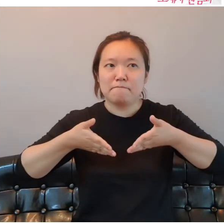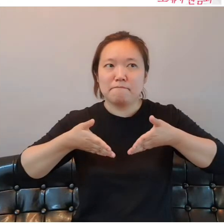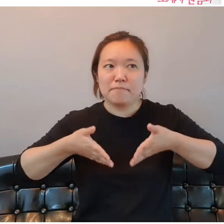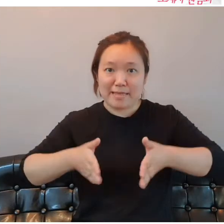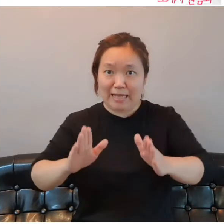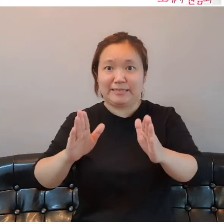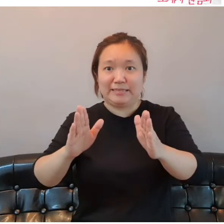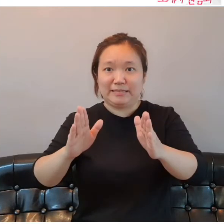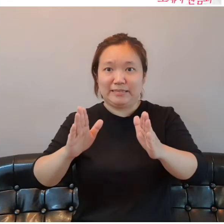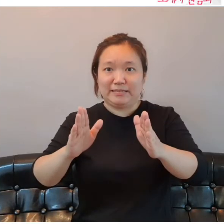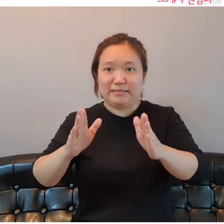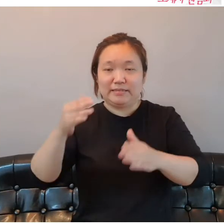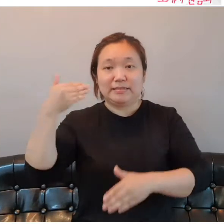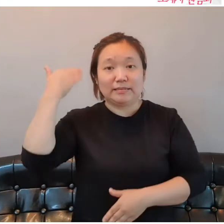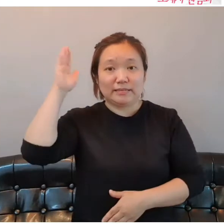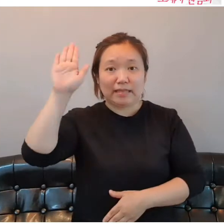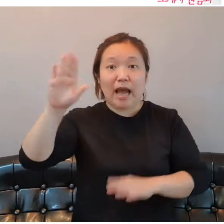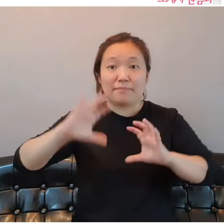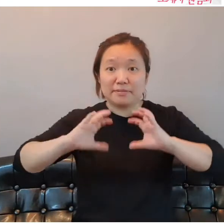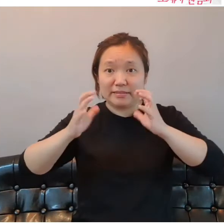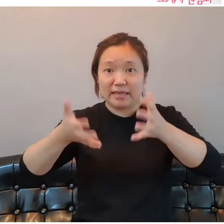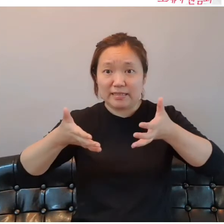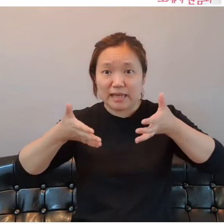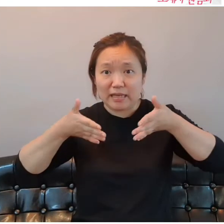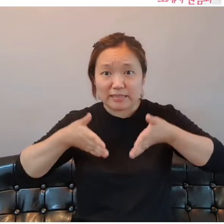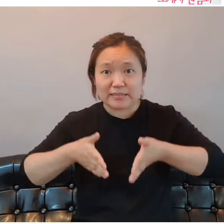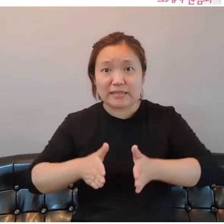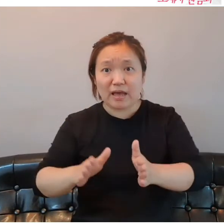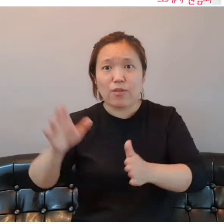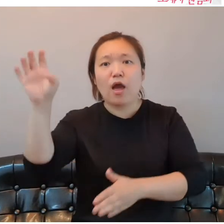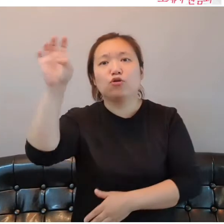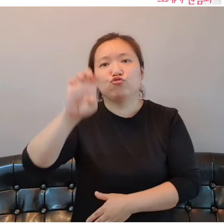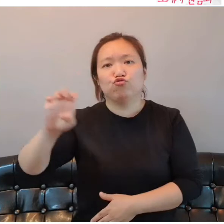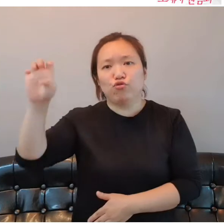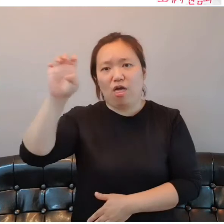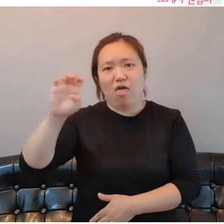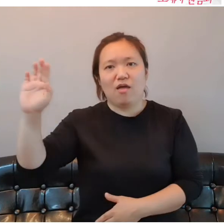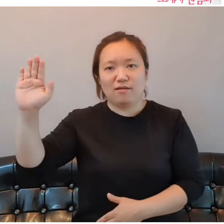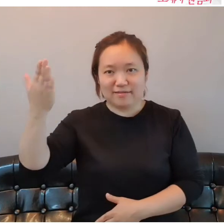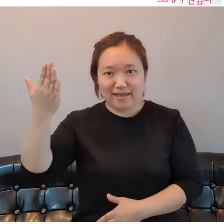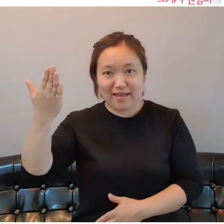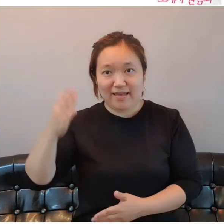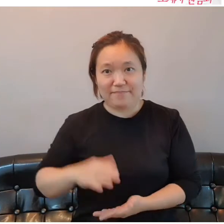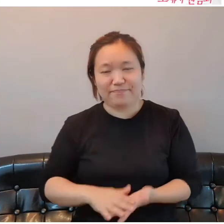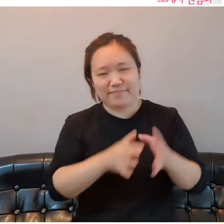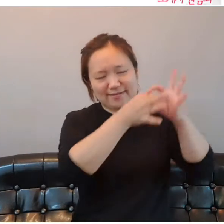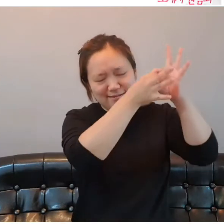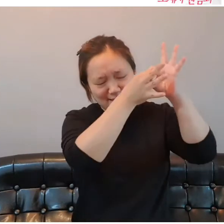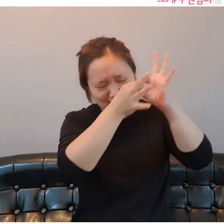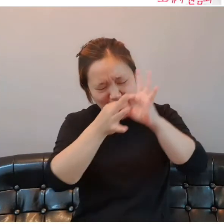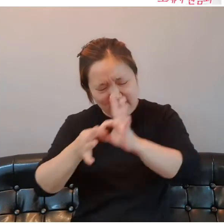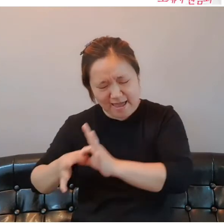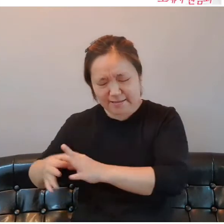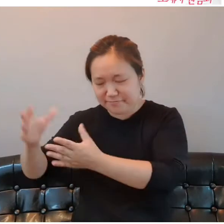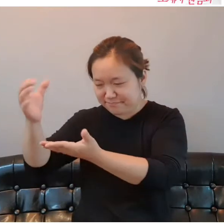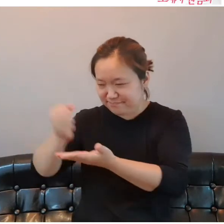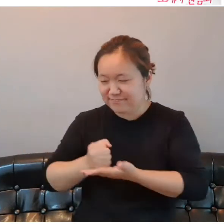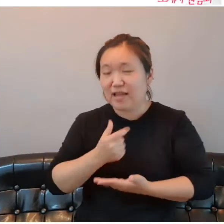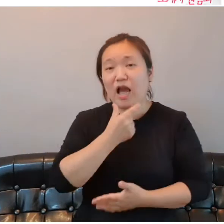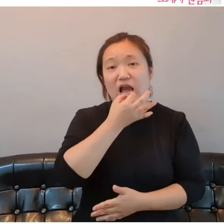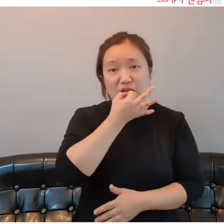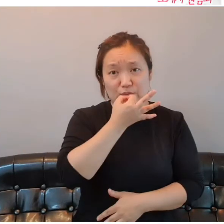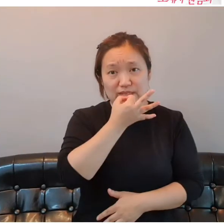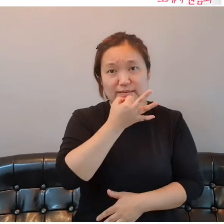마음이 끊어지면 윤회도 없어집니다. 계속 더 가지려고 하는 것이 번뇌이며 요즘 말로 하면